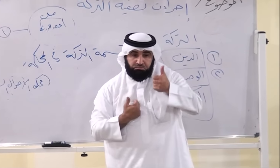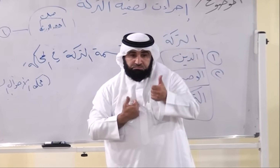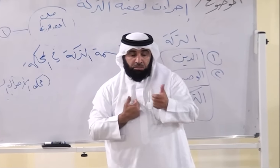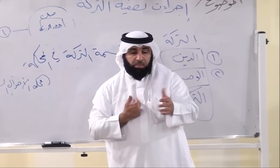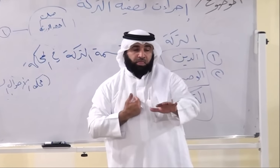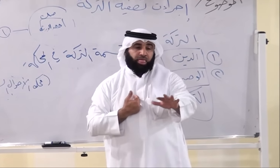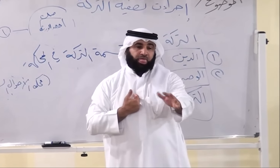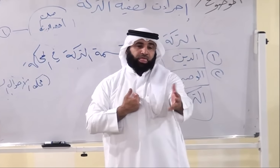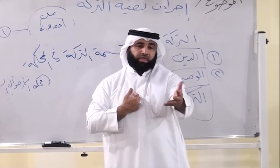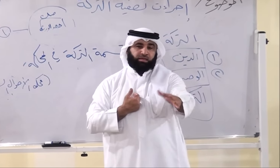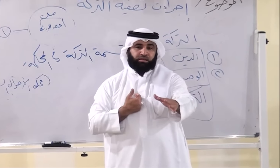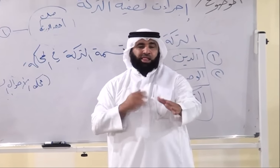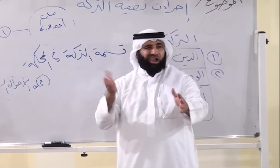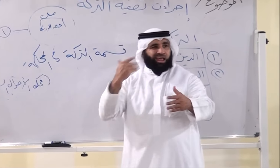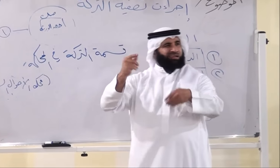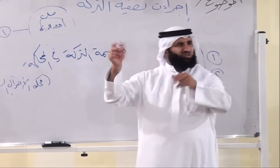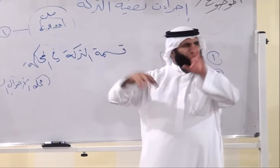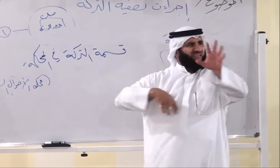محددة.